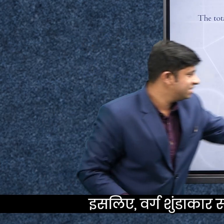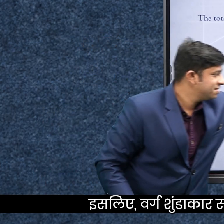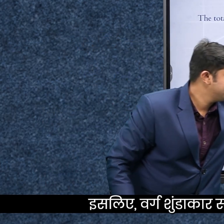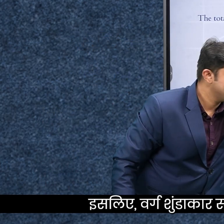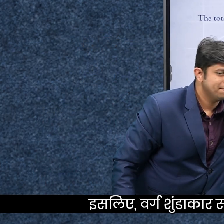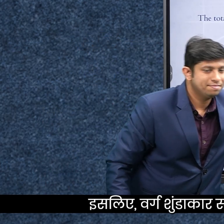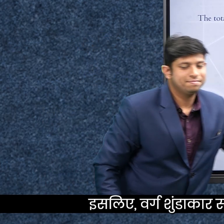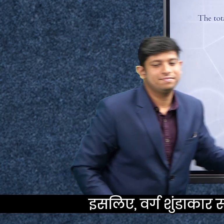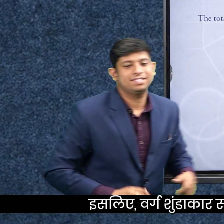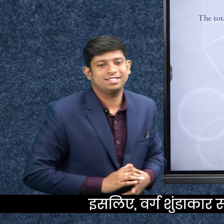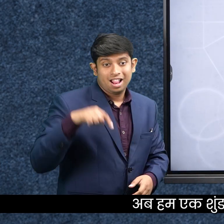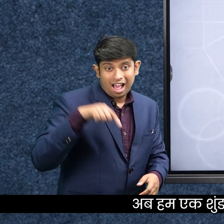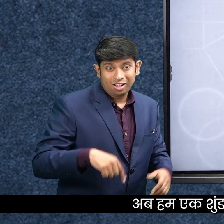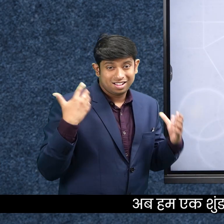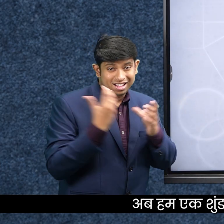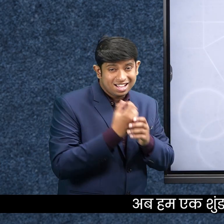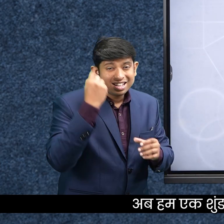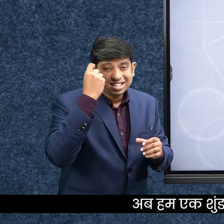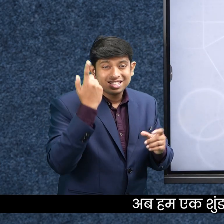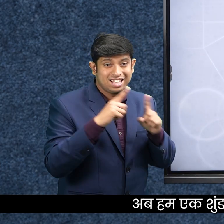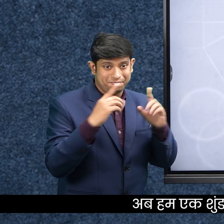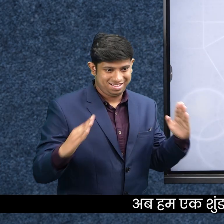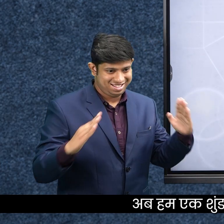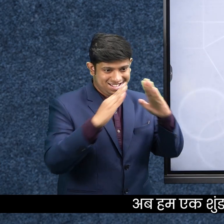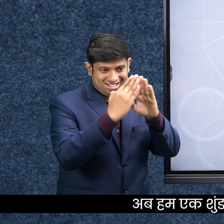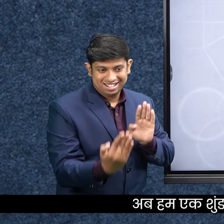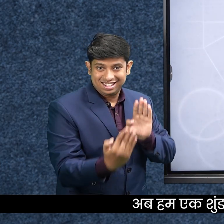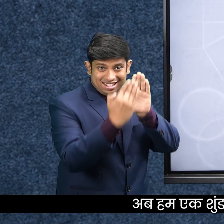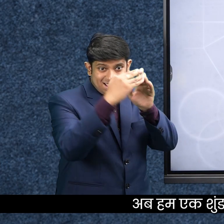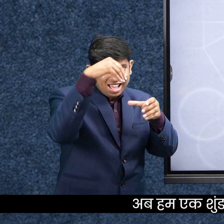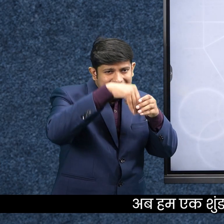800 सेंटीमीटर स्क्वायर। अब हम एक शुंडाकार स्तंभ के आयतन को समझेंगे।